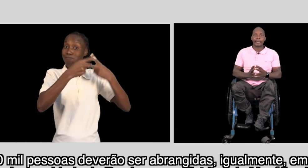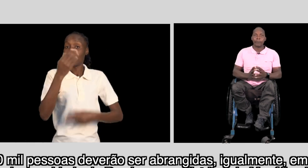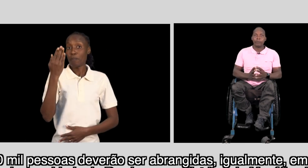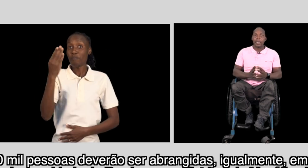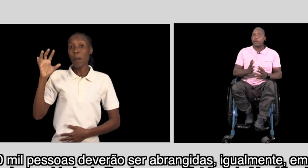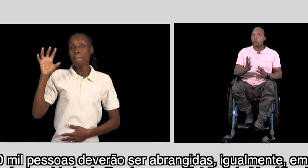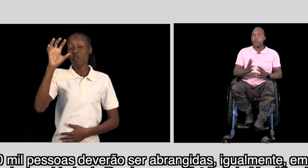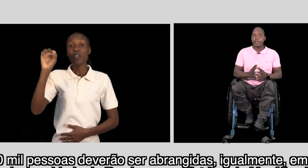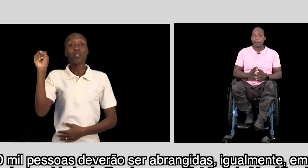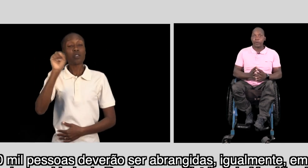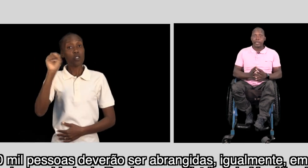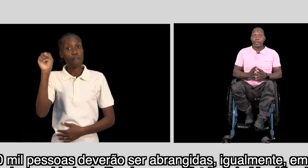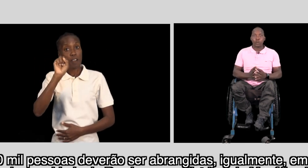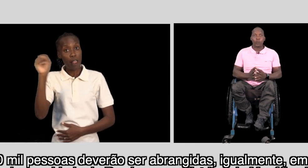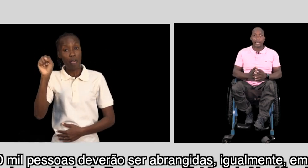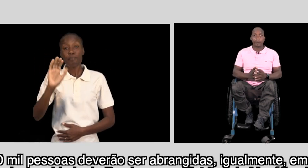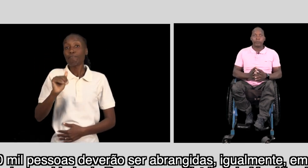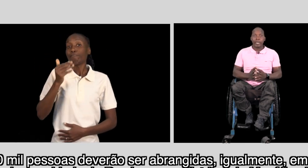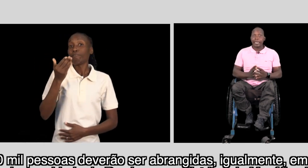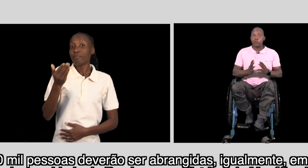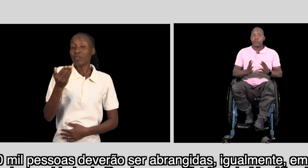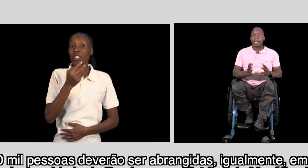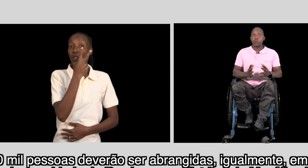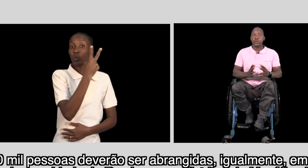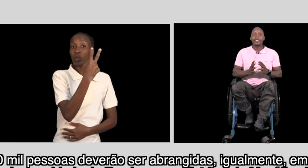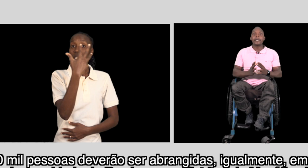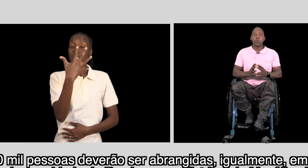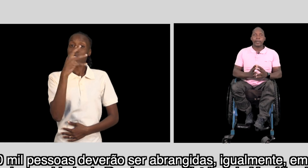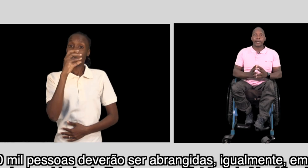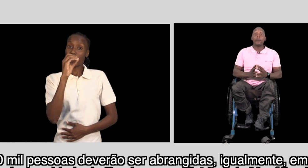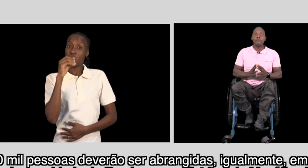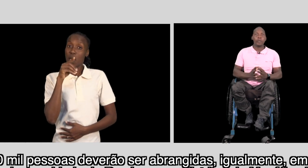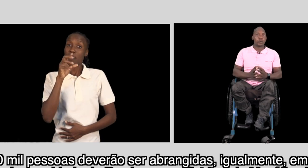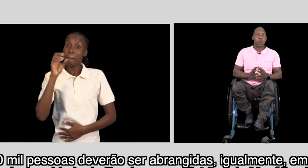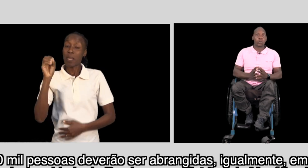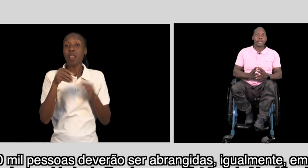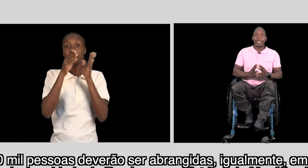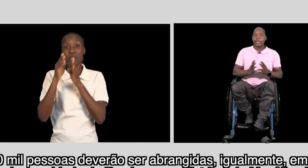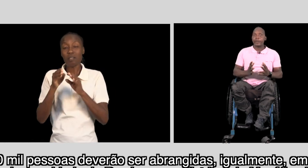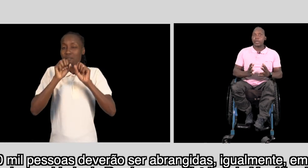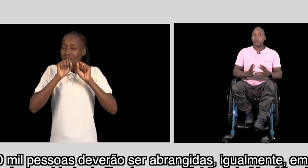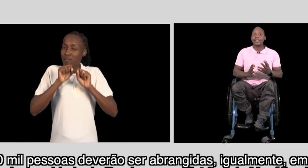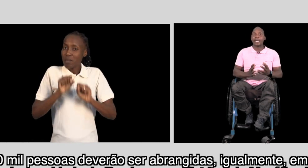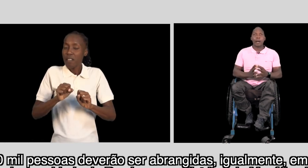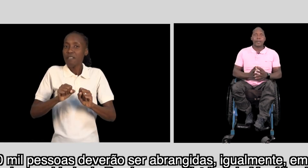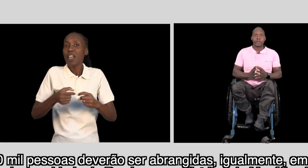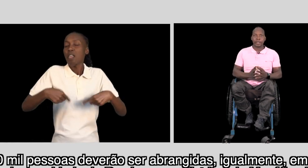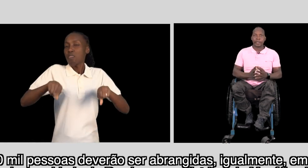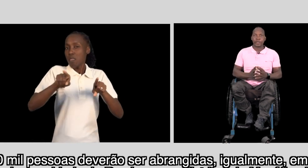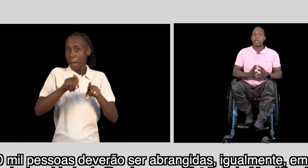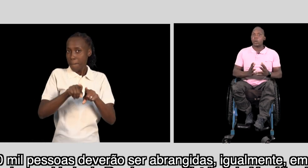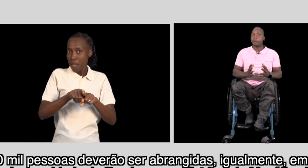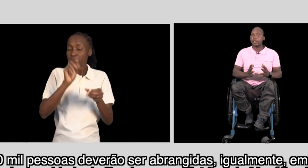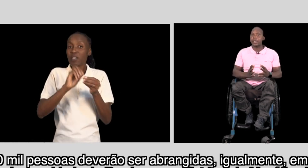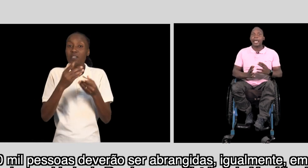E 250 mil pessoas deverão ser abrangidas, igualmente em Cabo Delegado, na cidade de Pemba